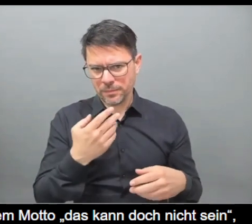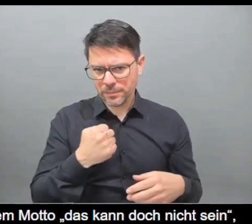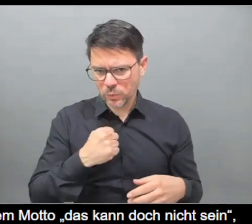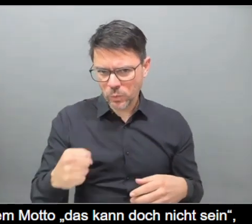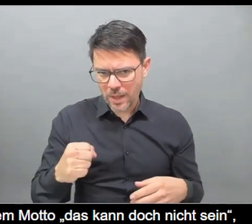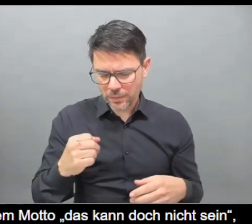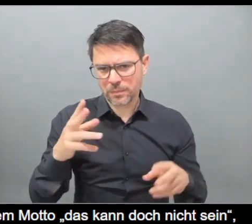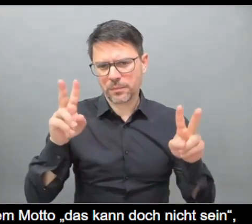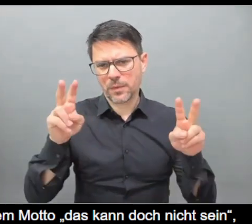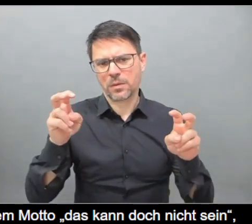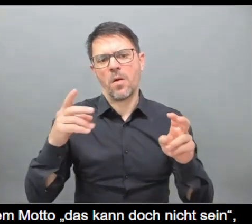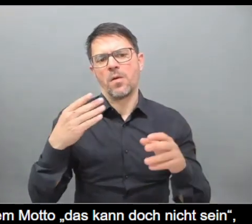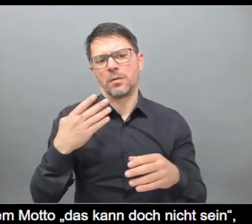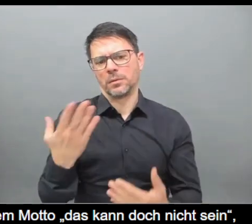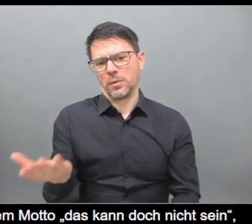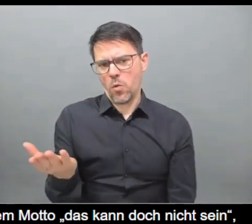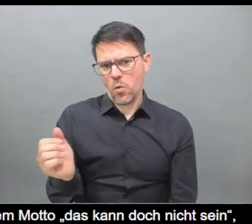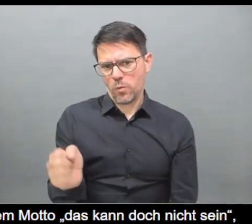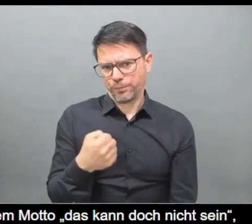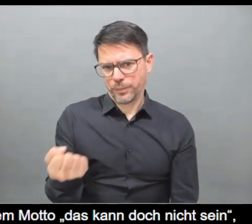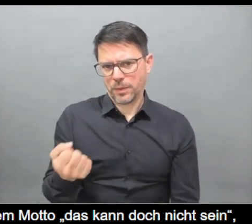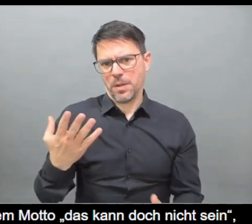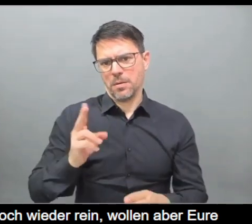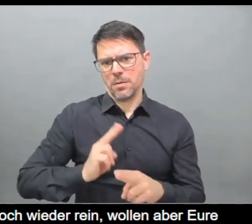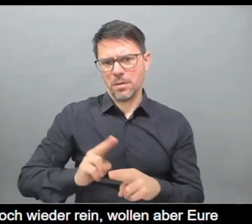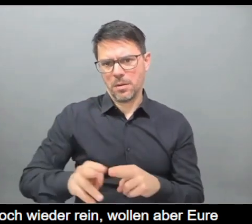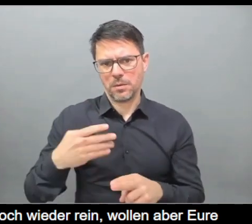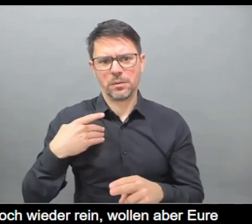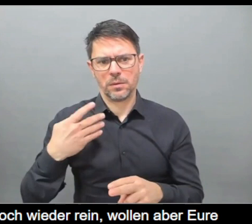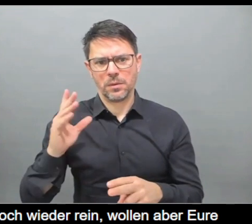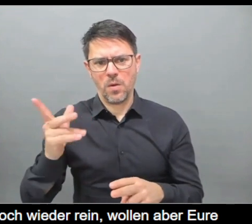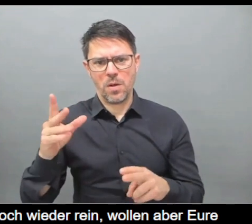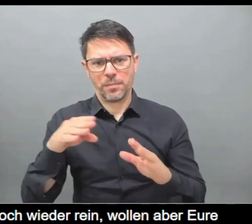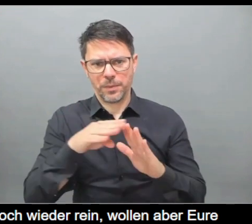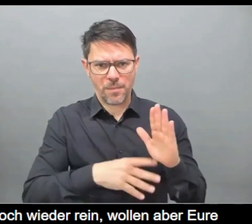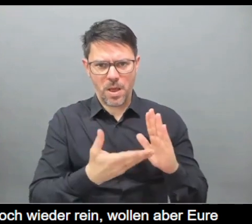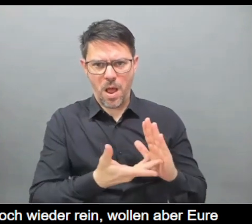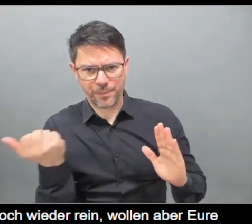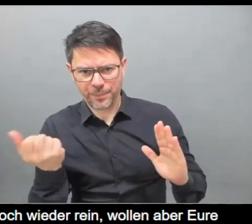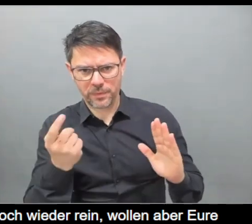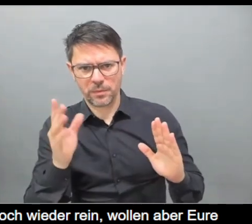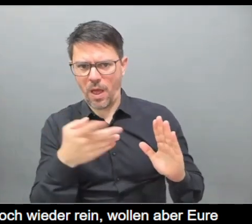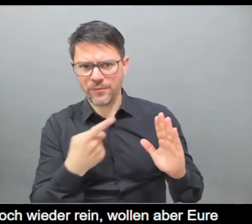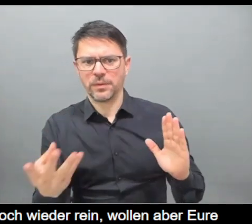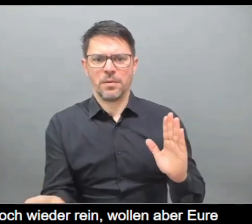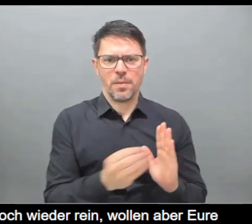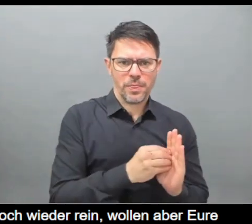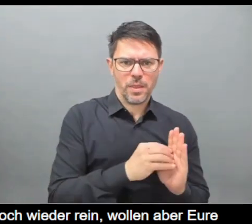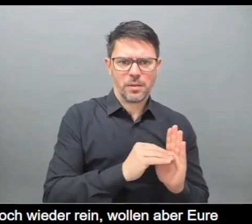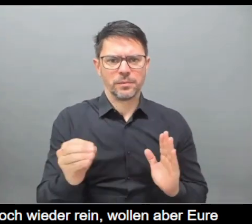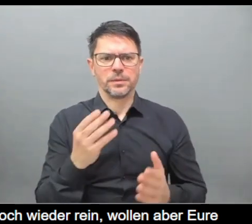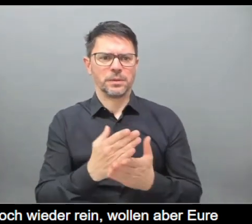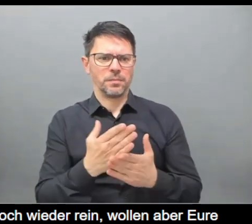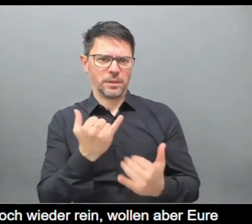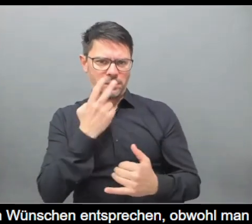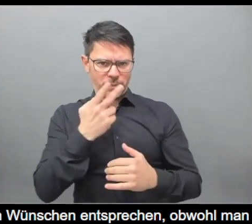und so weiter müssen geschlossen werden. Eine Woche später flossen die ersten Gelder. Wir dachten, wenn ähnliche Krisen kämen, würde man